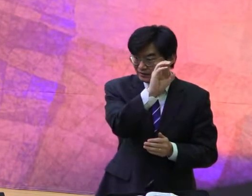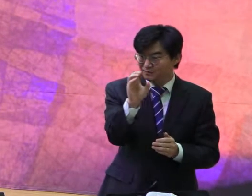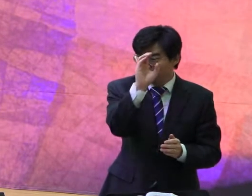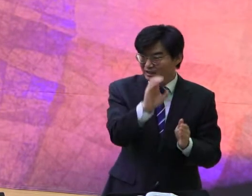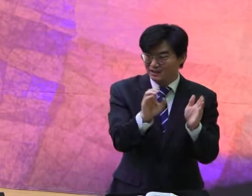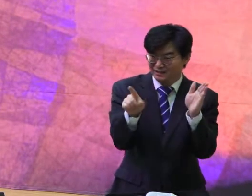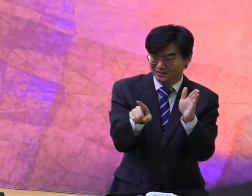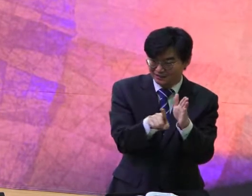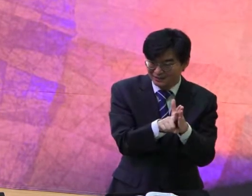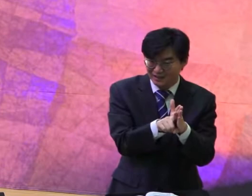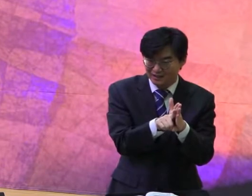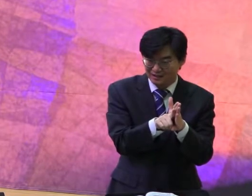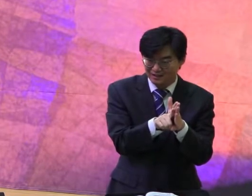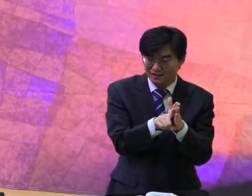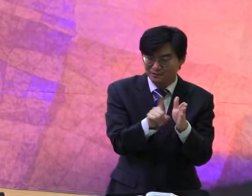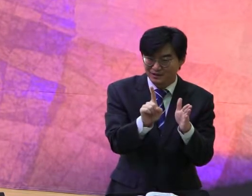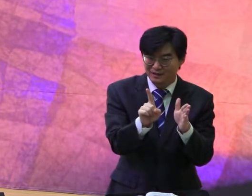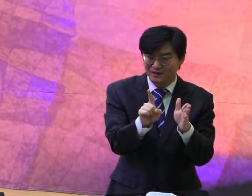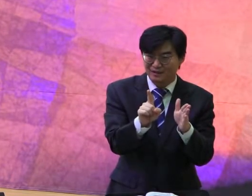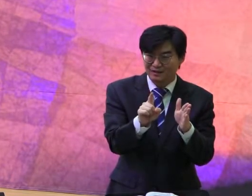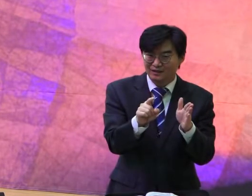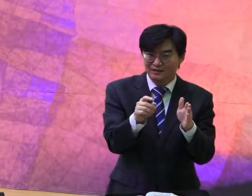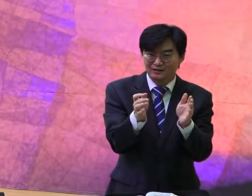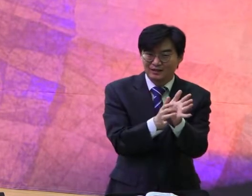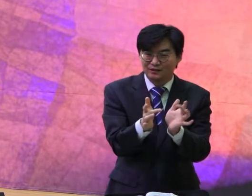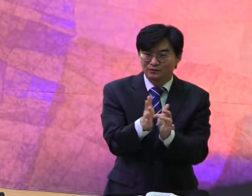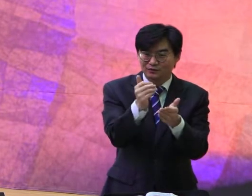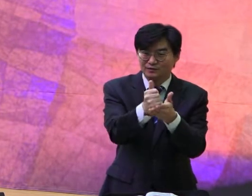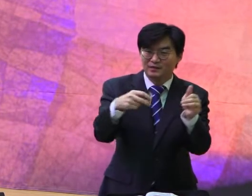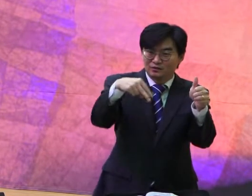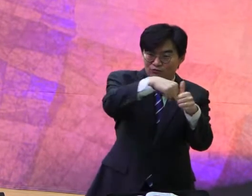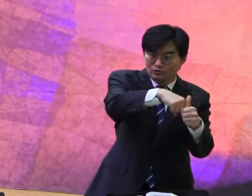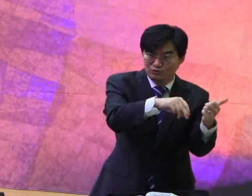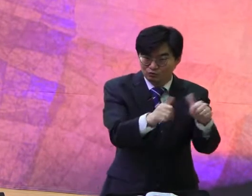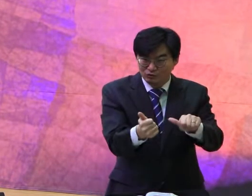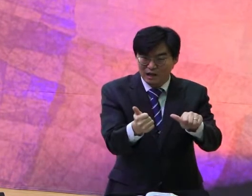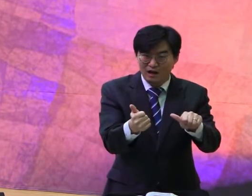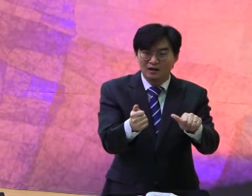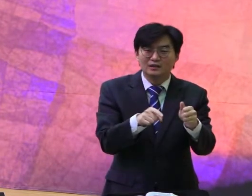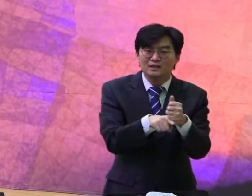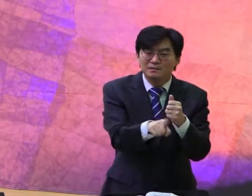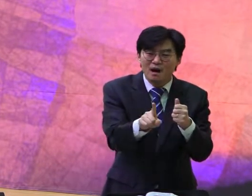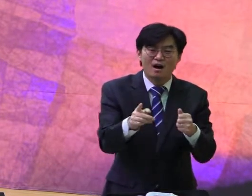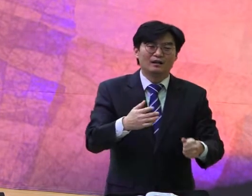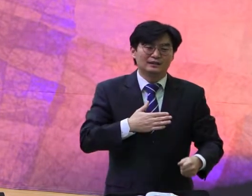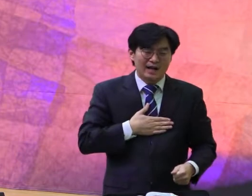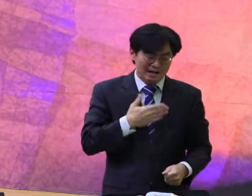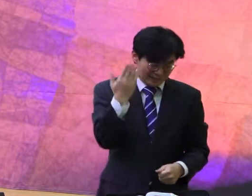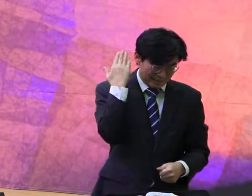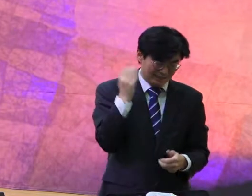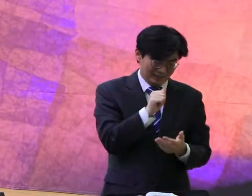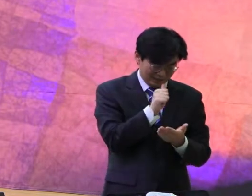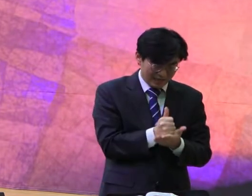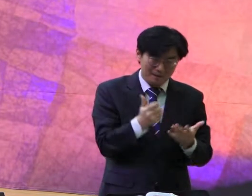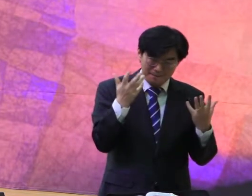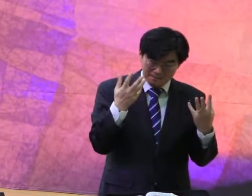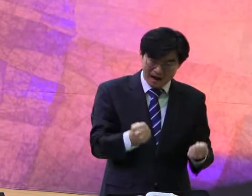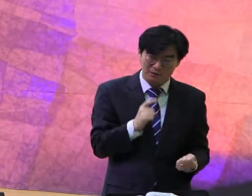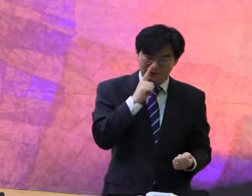나의 옛사람은 이미 예수님의 십자가에서 죽었고 예수님 안에서 새 사람으로 산다는